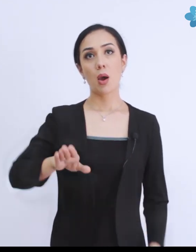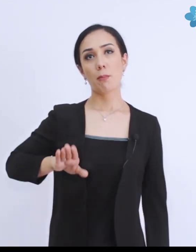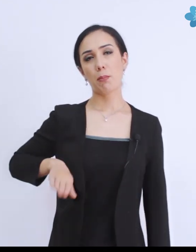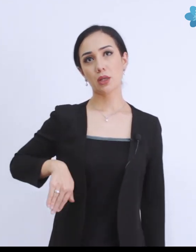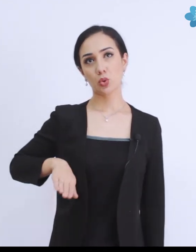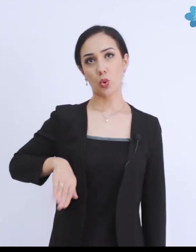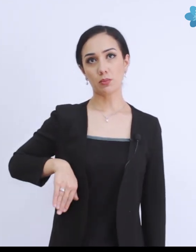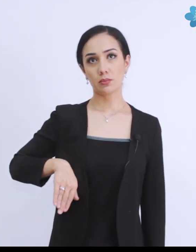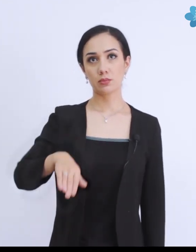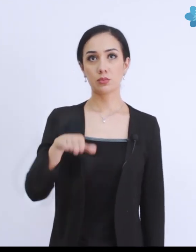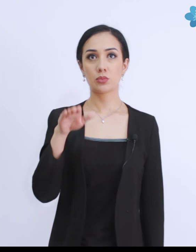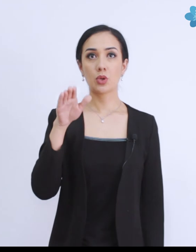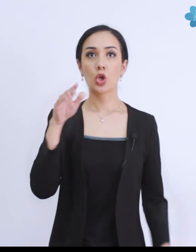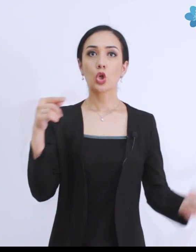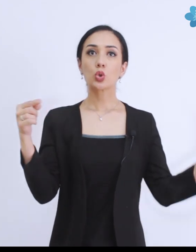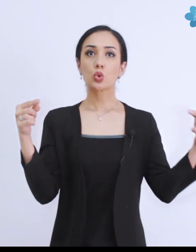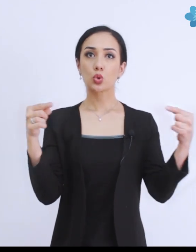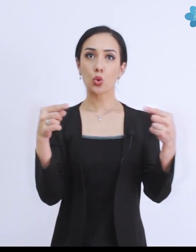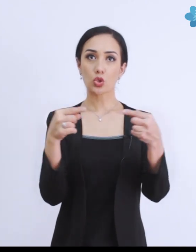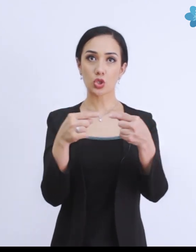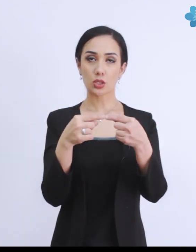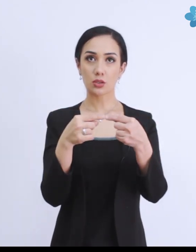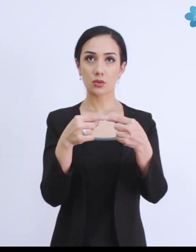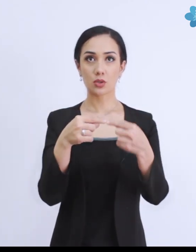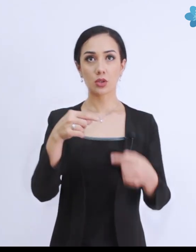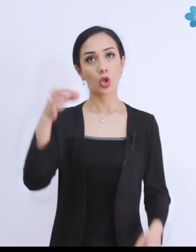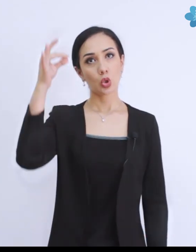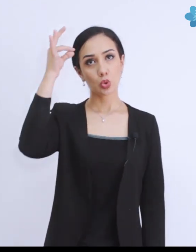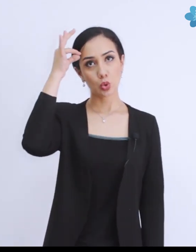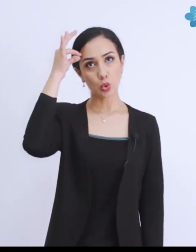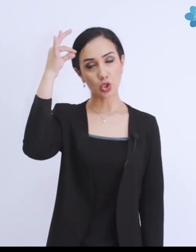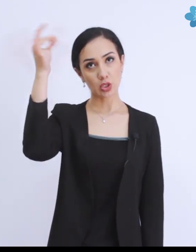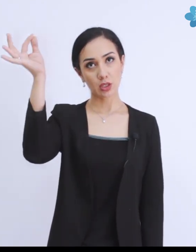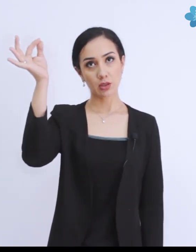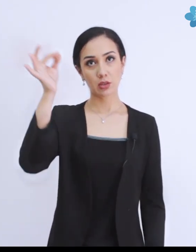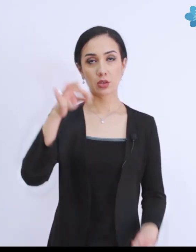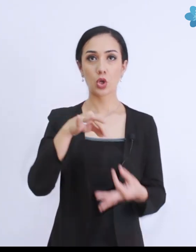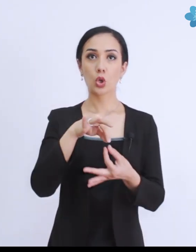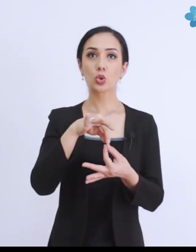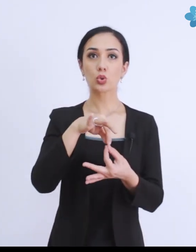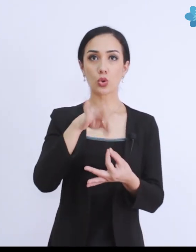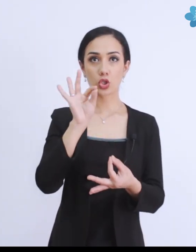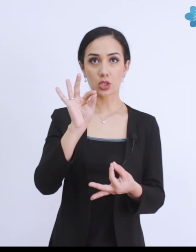потом точно точно точно